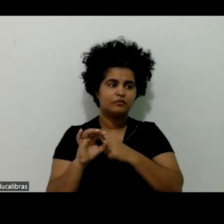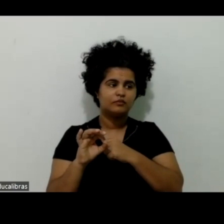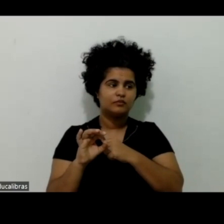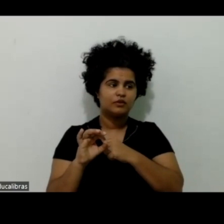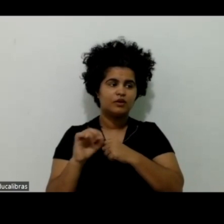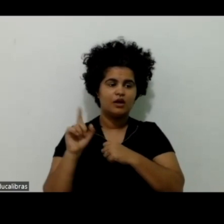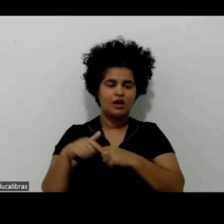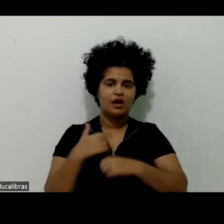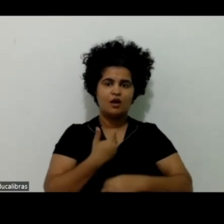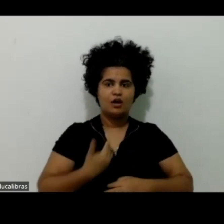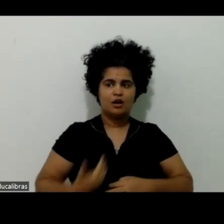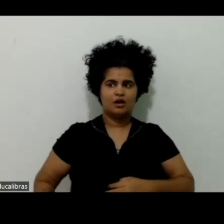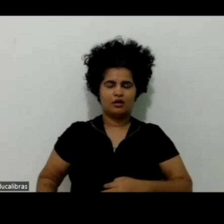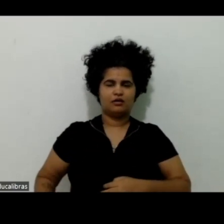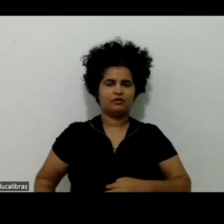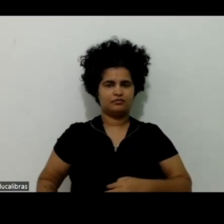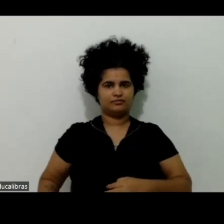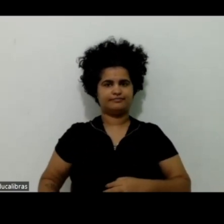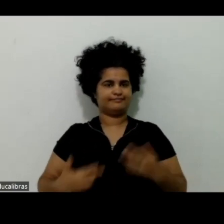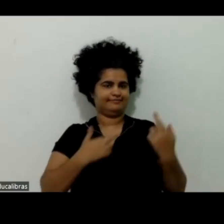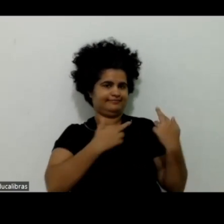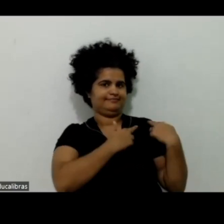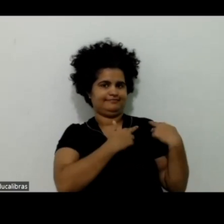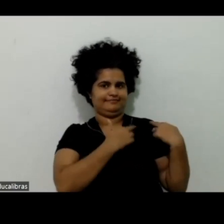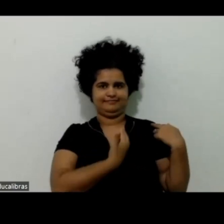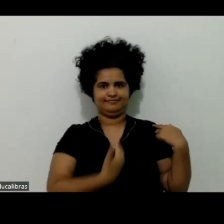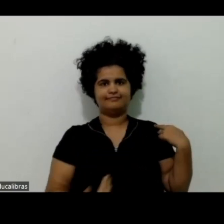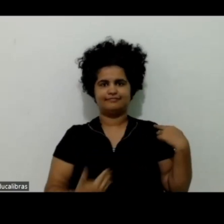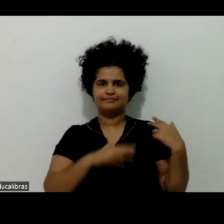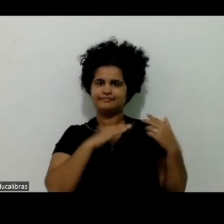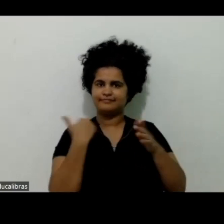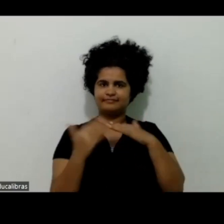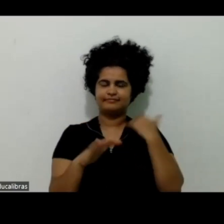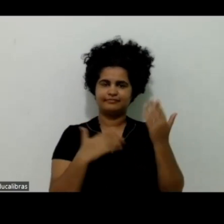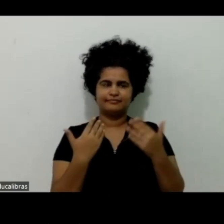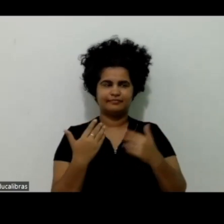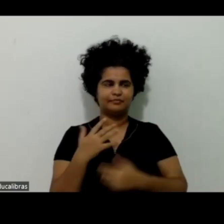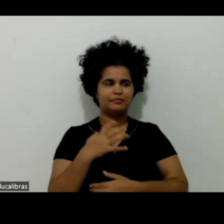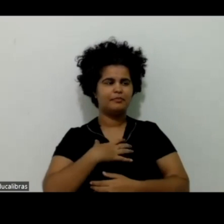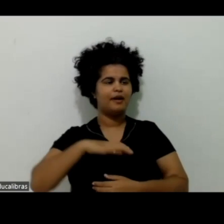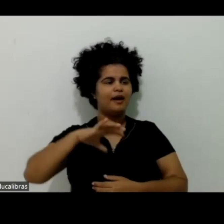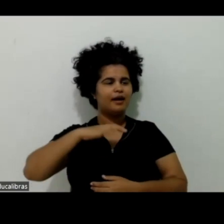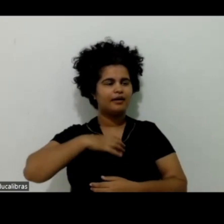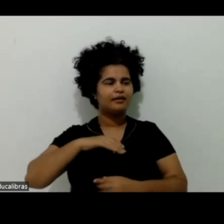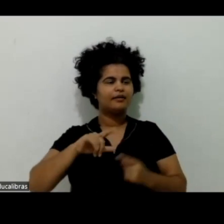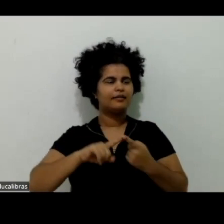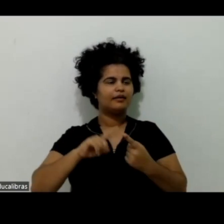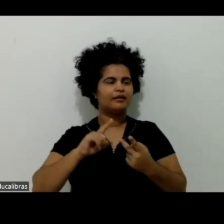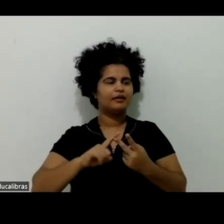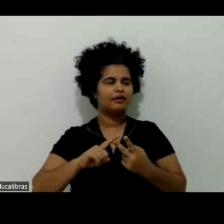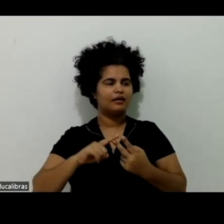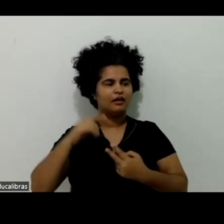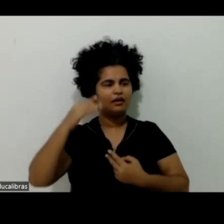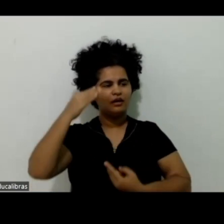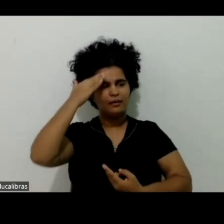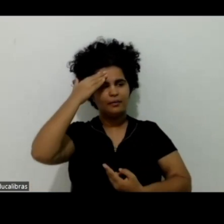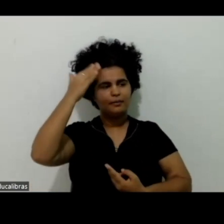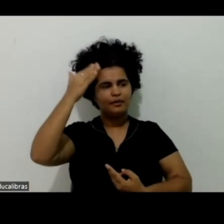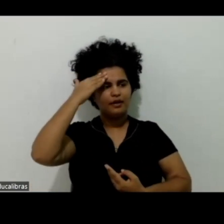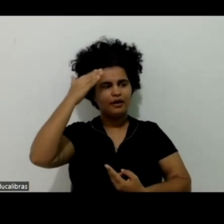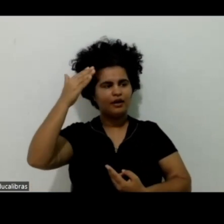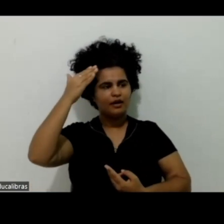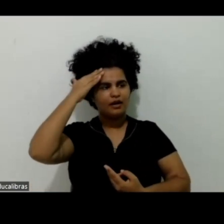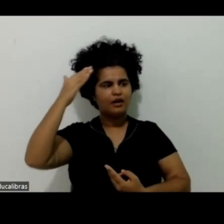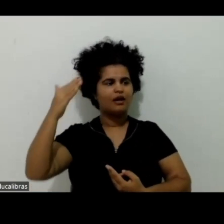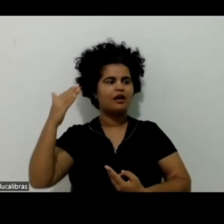Estado brasileiro, né, que tem estados, salvo engano, eu acho que é Bahia, Pará, que chega a quase 95% das